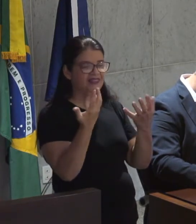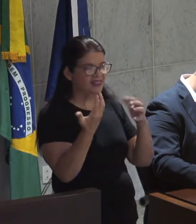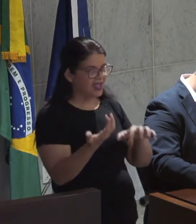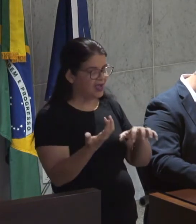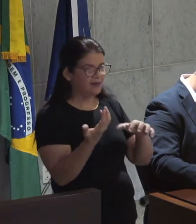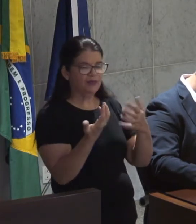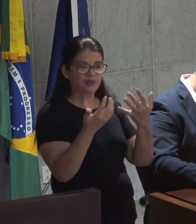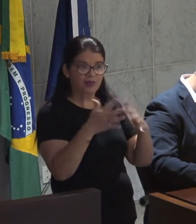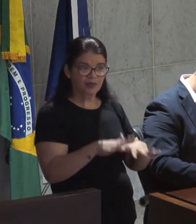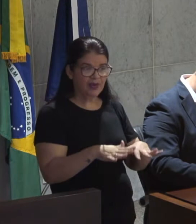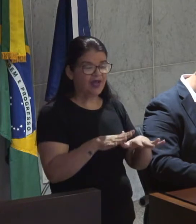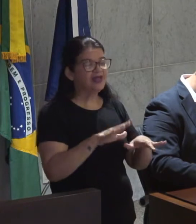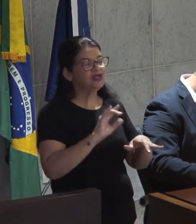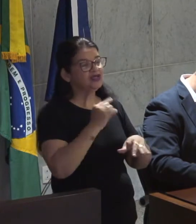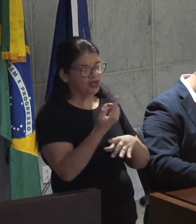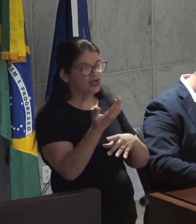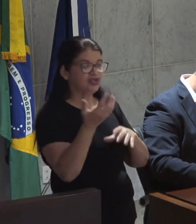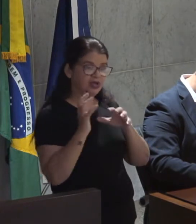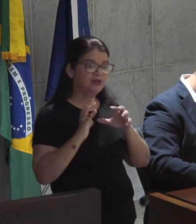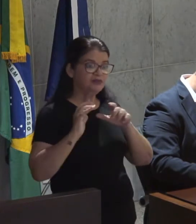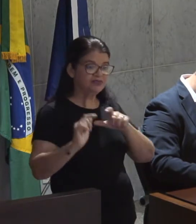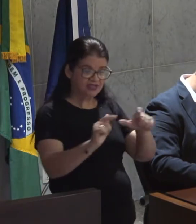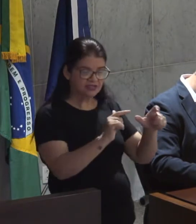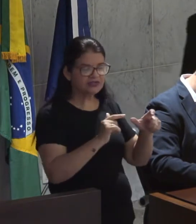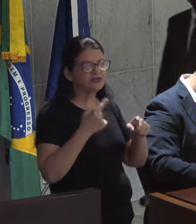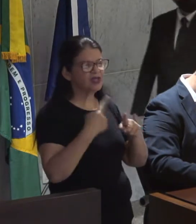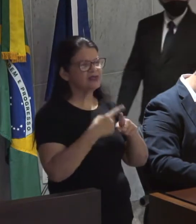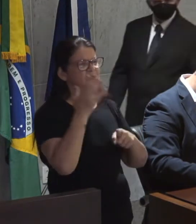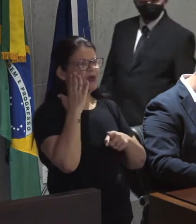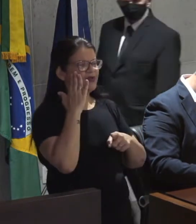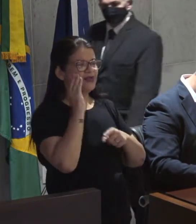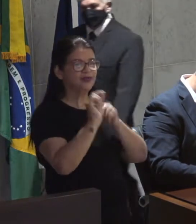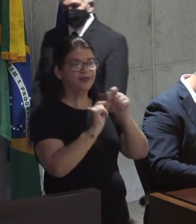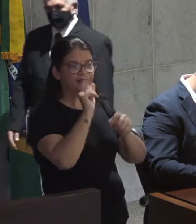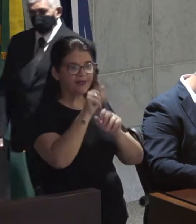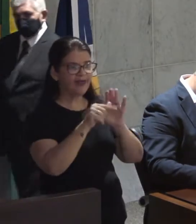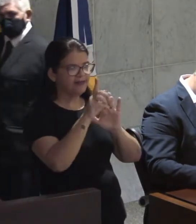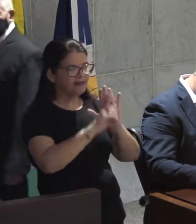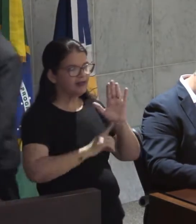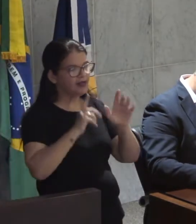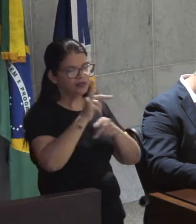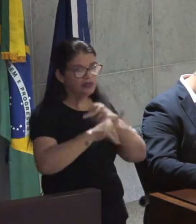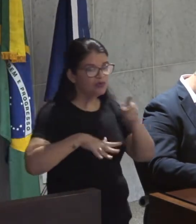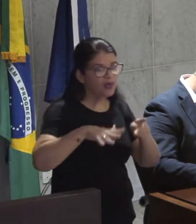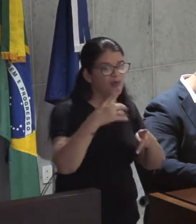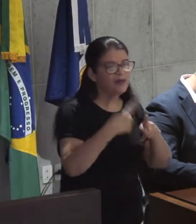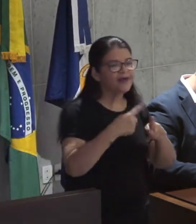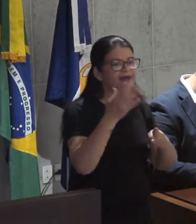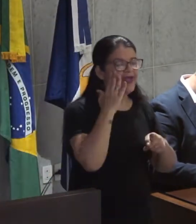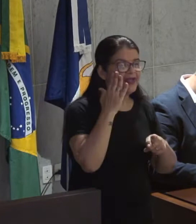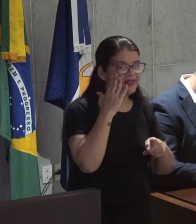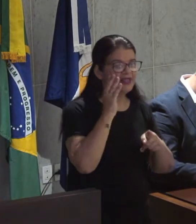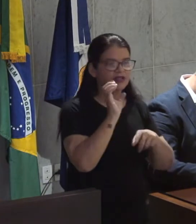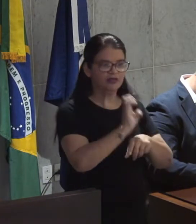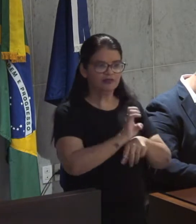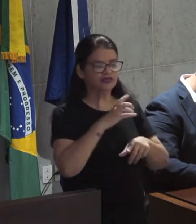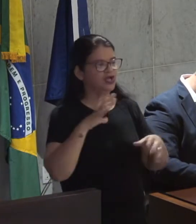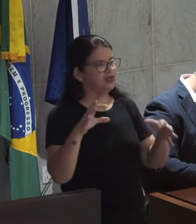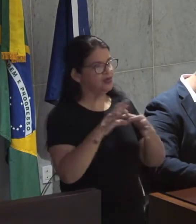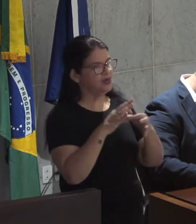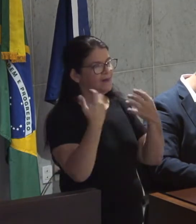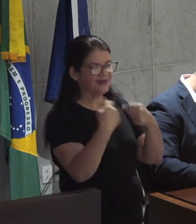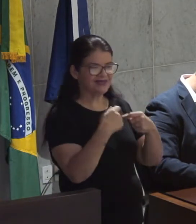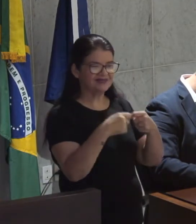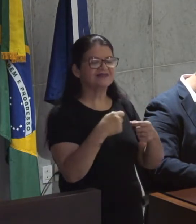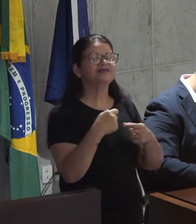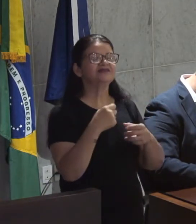Então, nós queremos esses espaços porque entende o que é o direito do povo, porque entende que o Estado e a União têm que